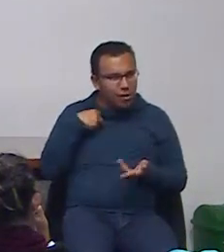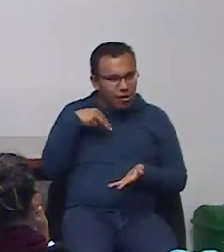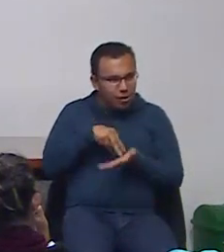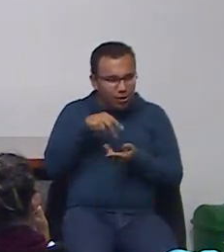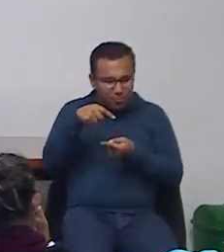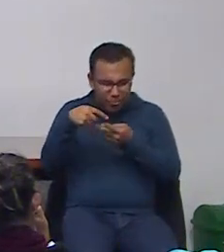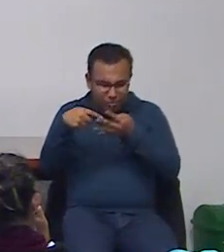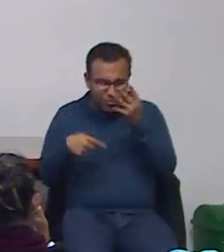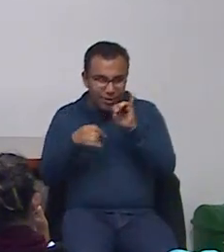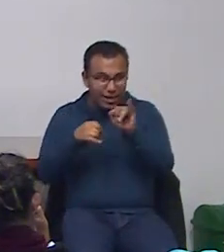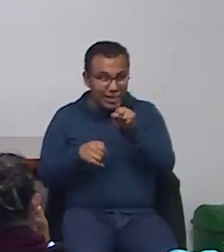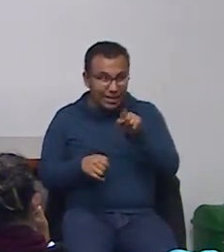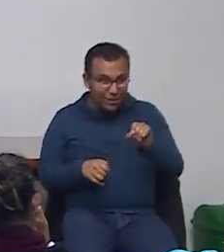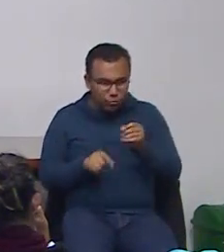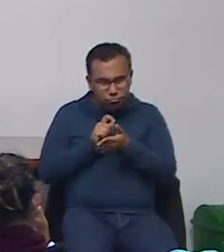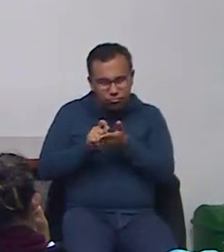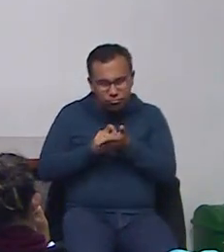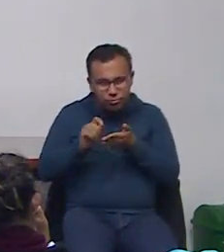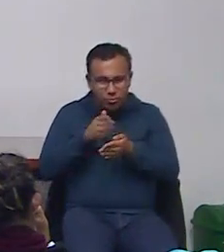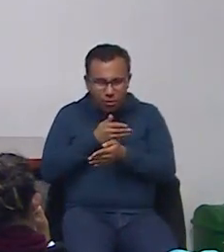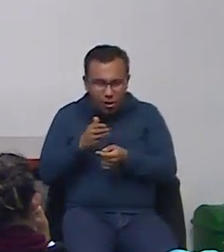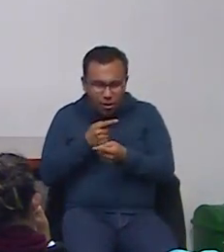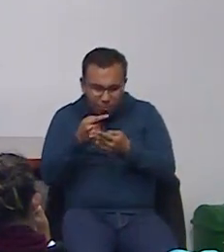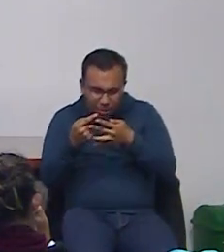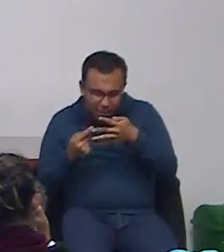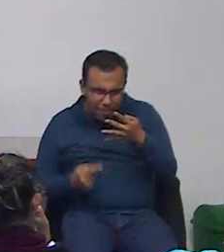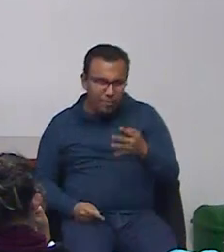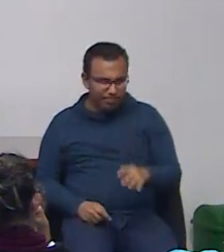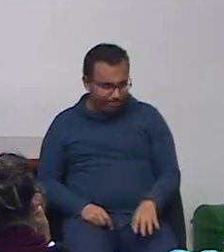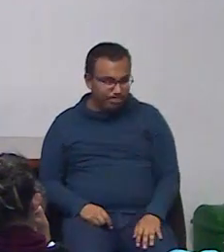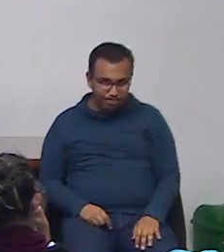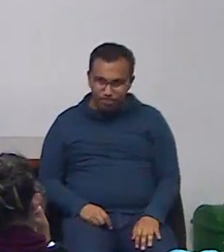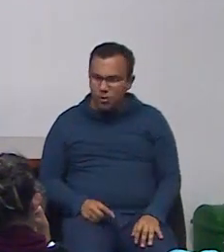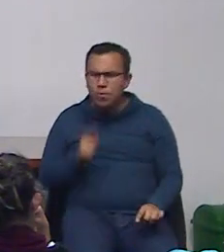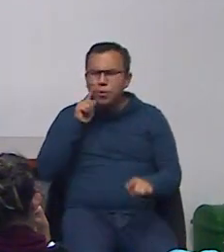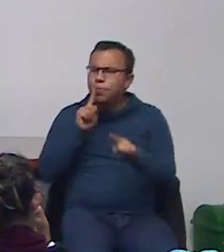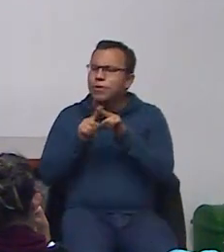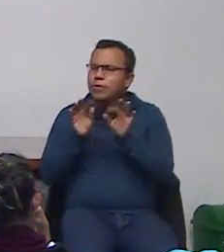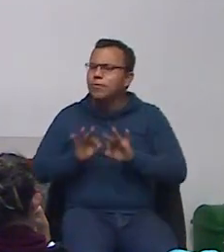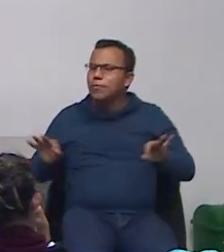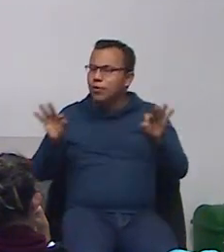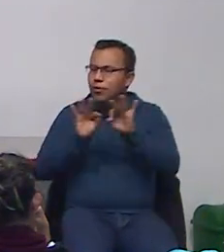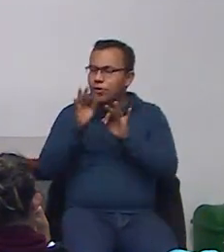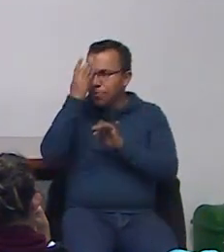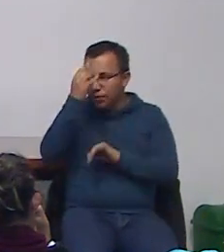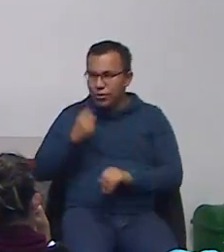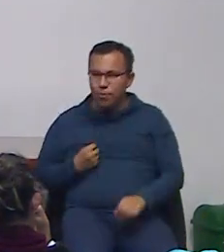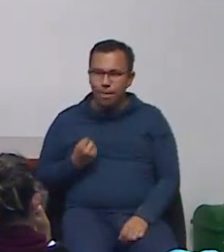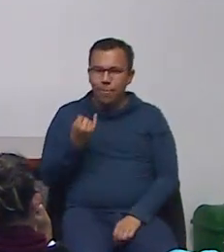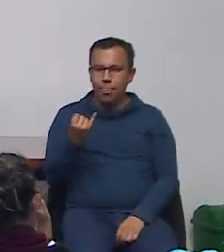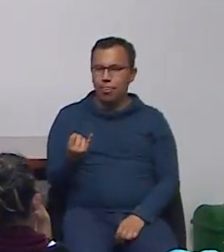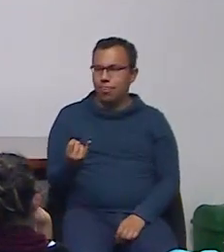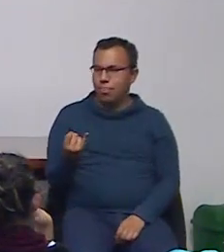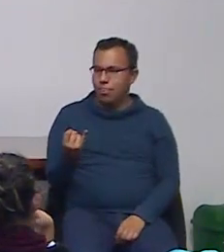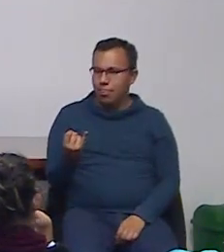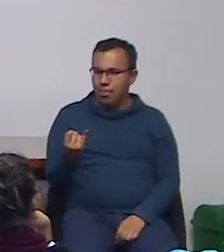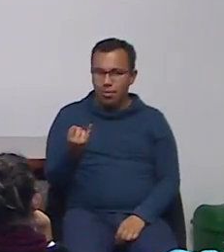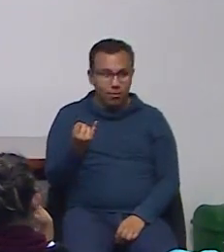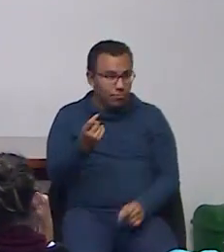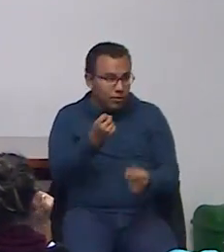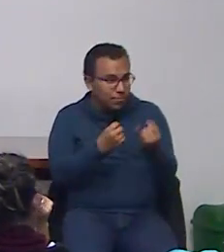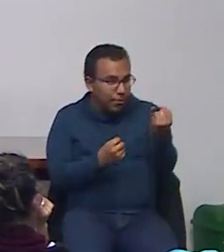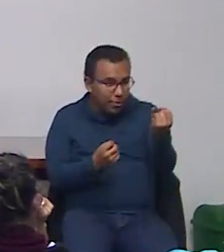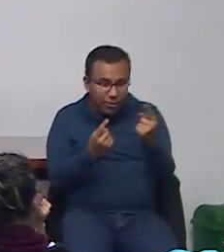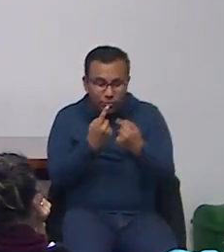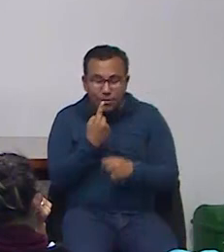hizo y ahí hay toda una cantidad de documentos relacionados con esto pero entonces esto Por qué es importante porque es que todos Somos únicos Sí todos